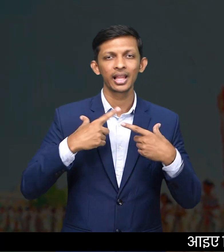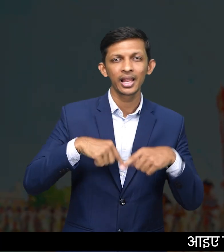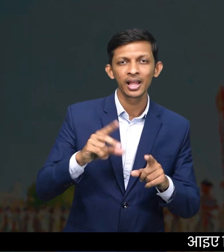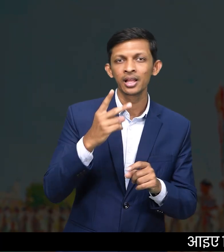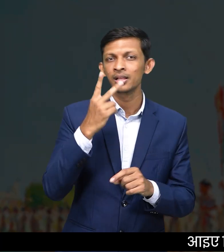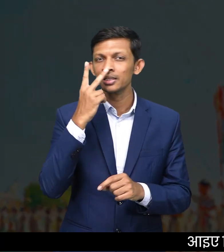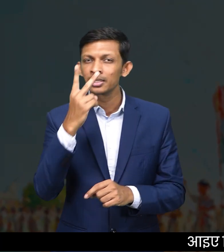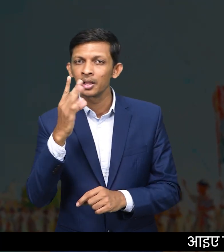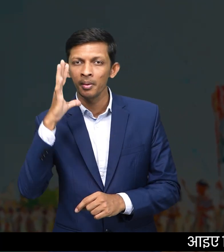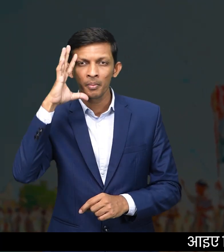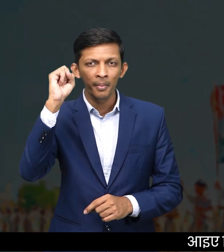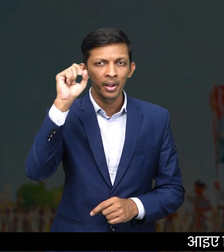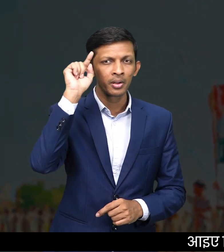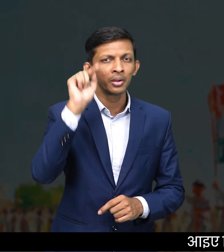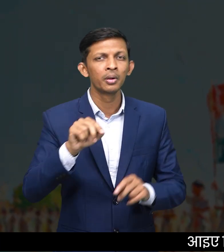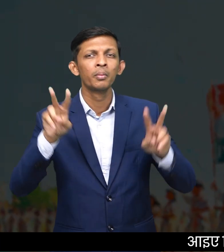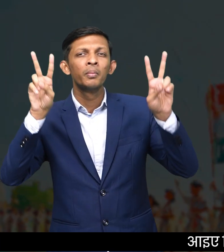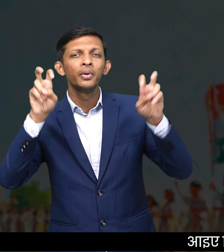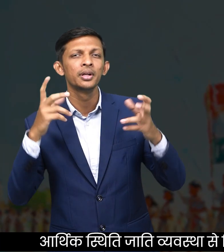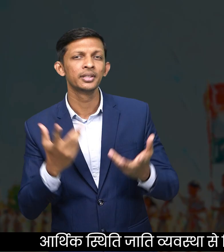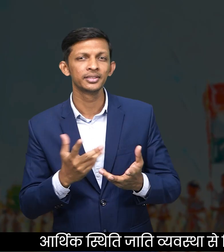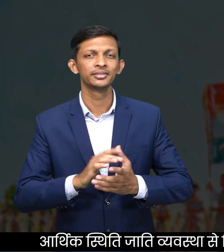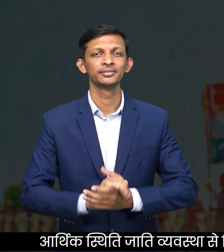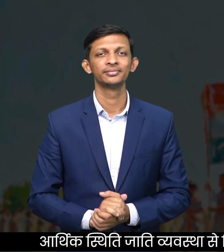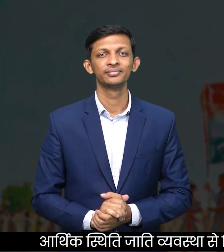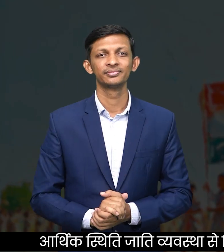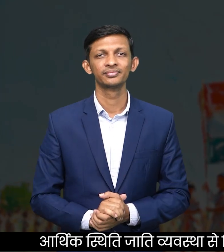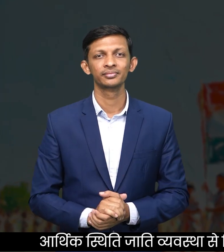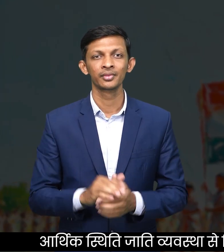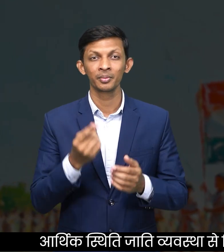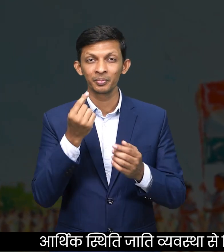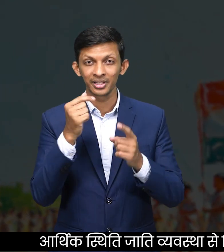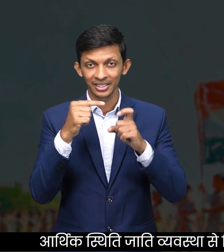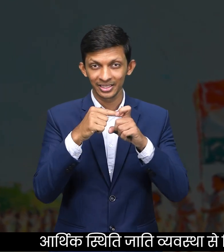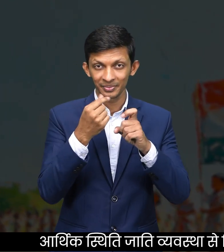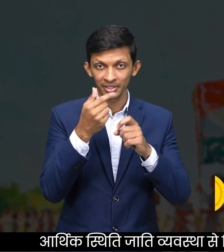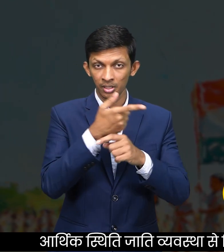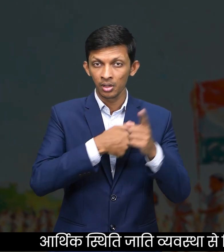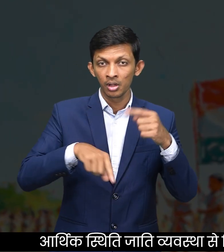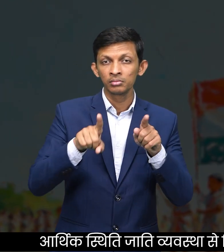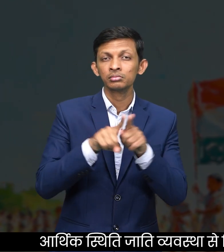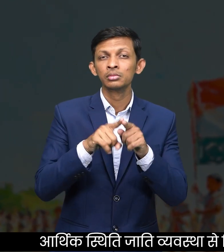आइए विषय के सारांश को देखें। आर्थिक स्थिति जाति व्यवस्था से निकटता से जुड़ी हुई